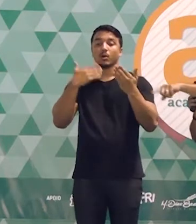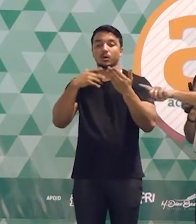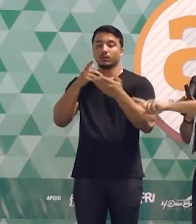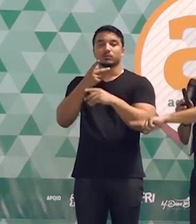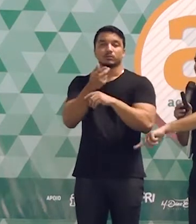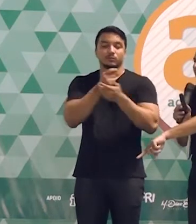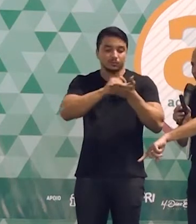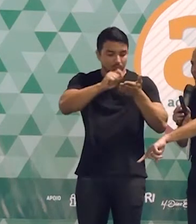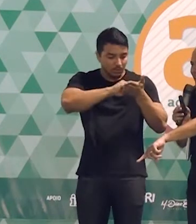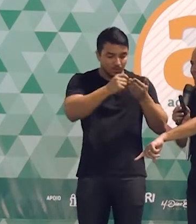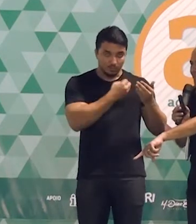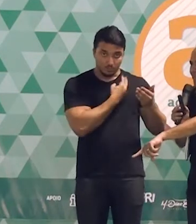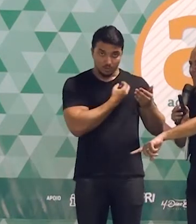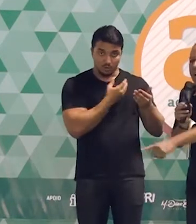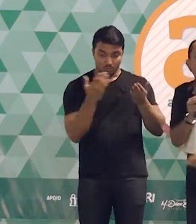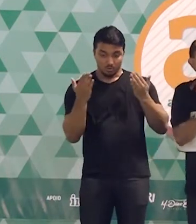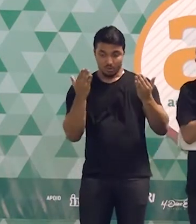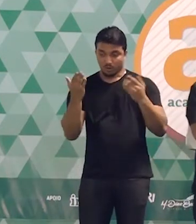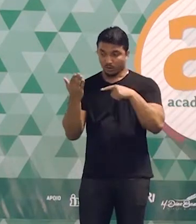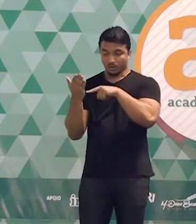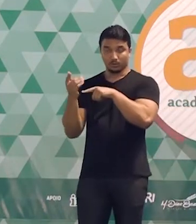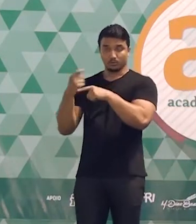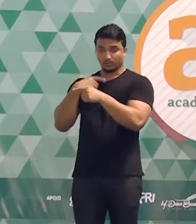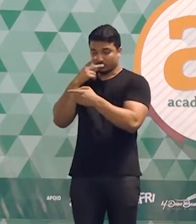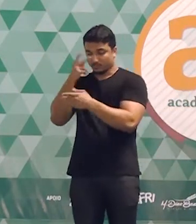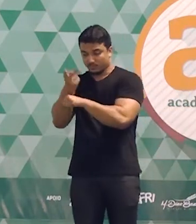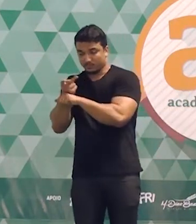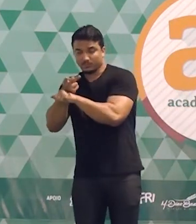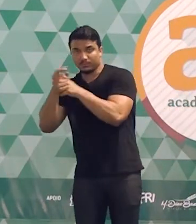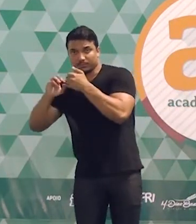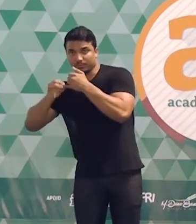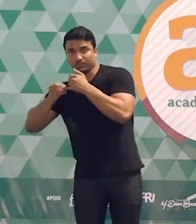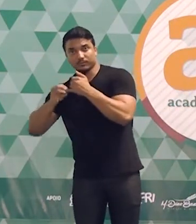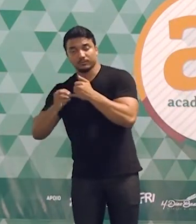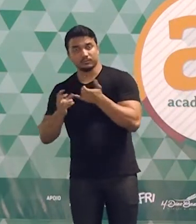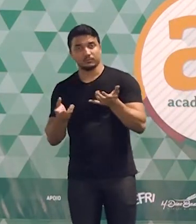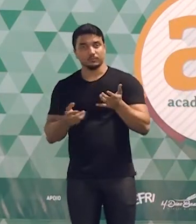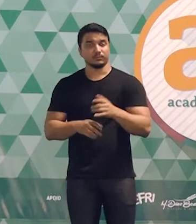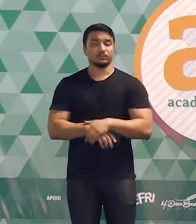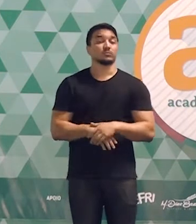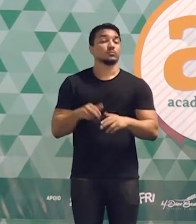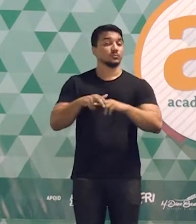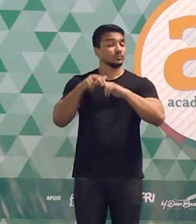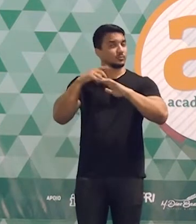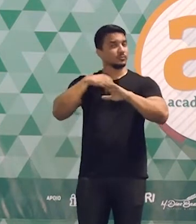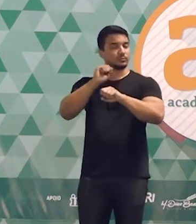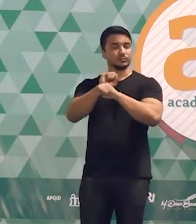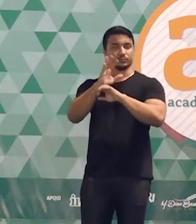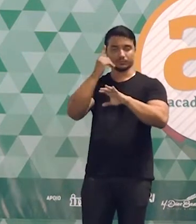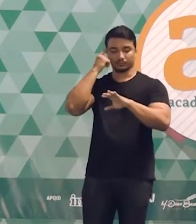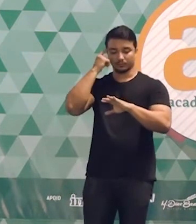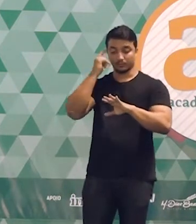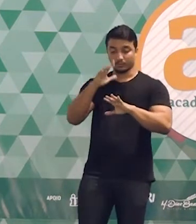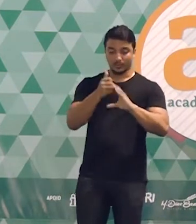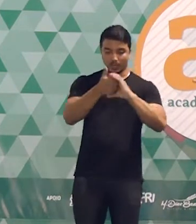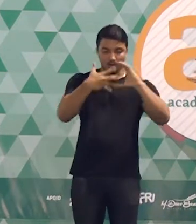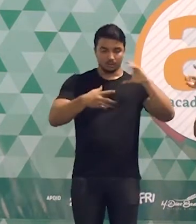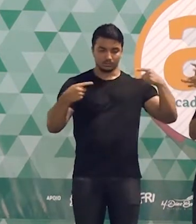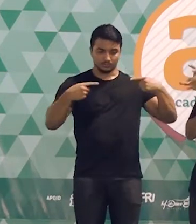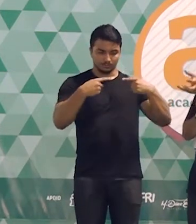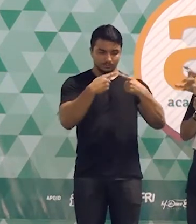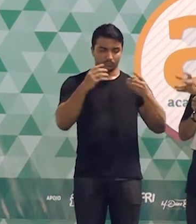o ato de escrever um poema ao ato de catar feijão. Então, peraí, se existe aí uma característica